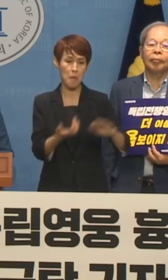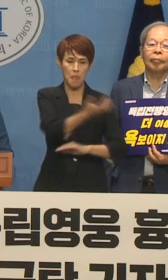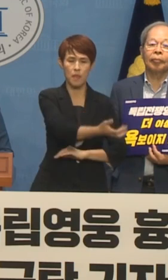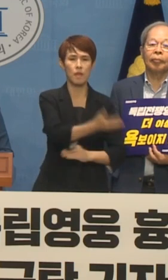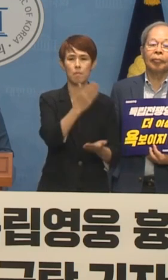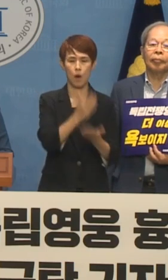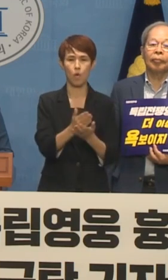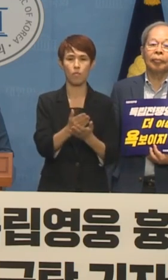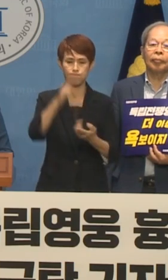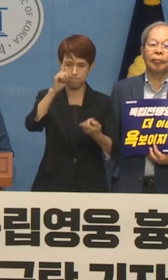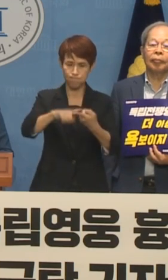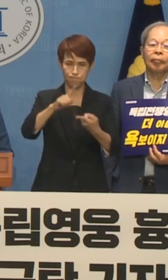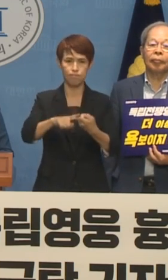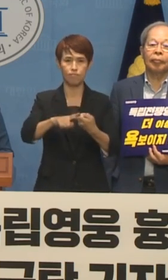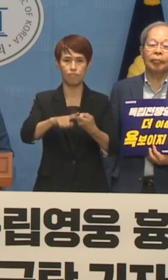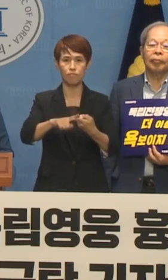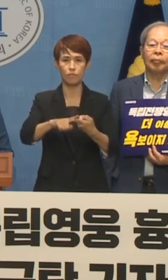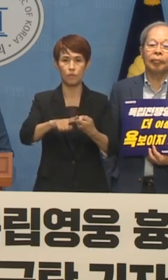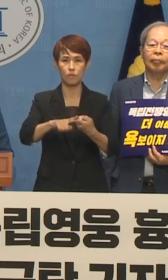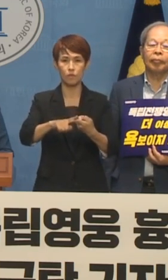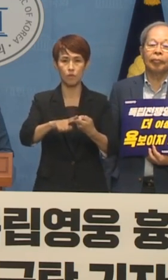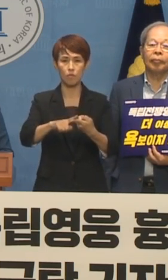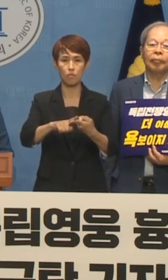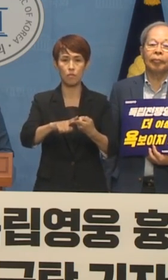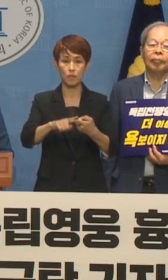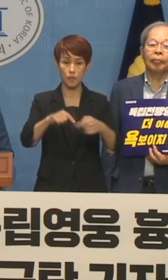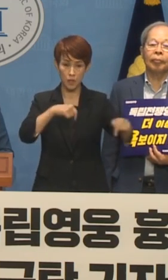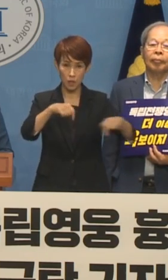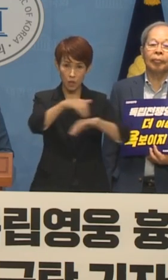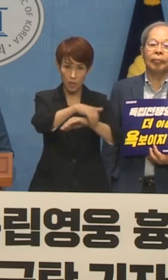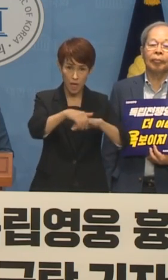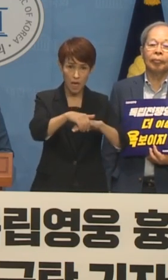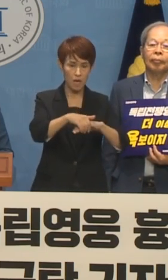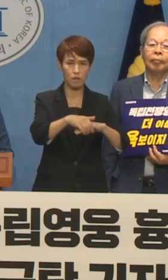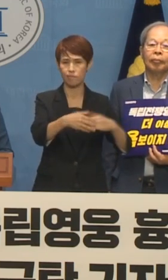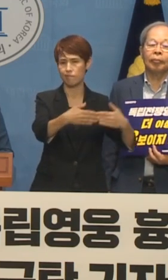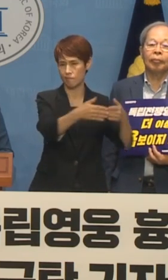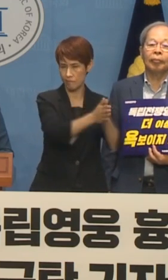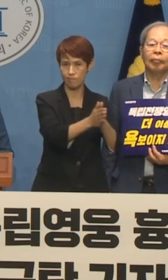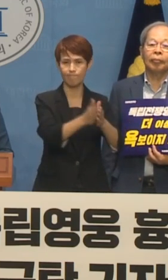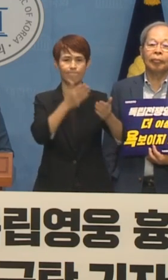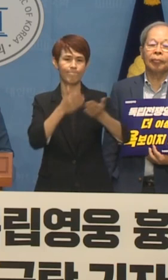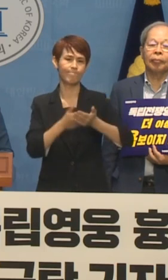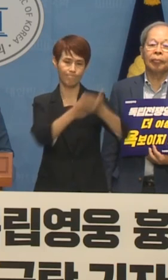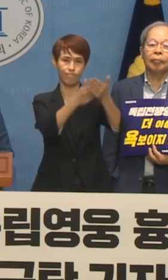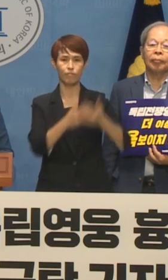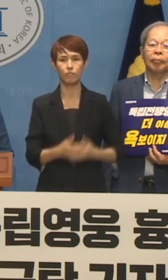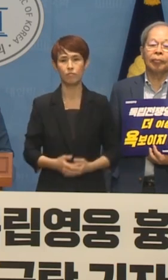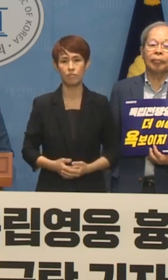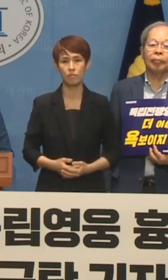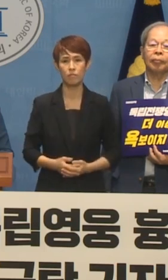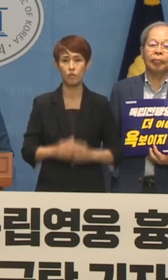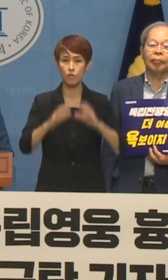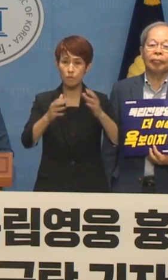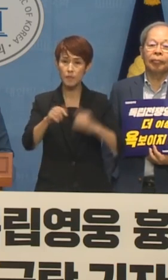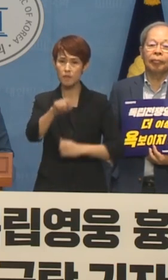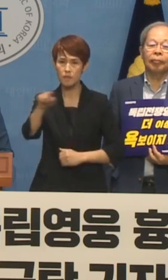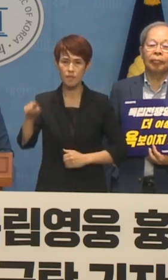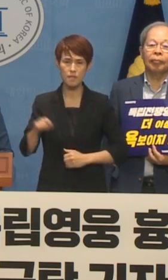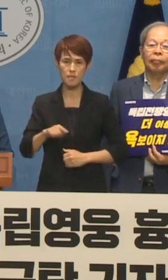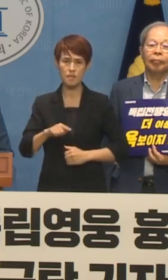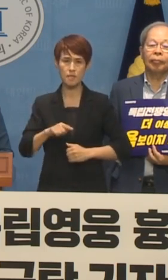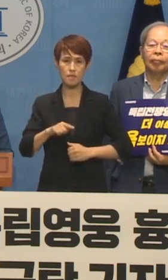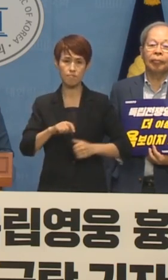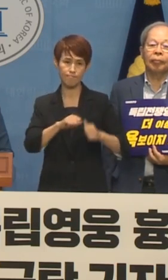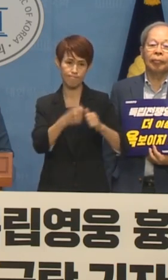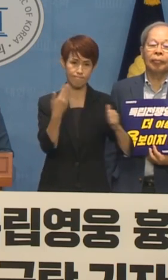내에 존치하는 부분, 그리고 기존에 있는 정책을 백지화하는 부분들을 다시 한번 촉구합니다. 다시 한번 국민들의 준엄한 심판을